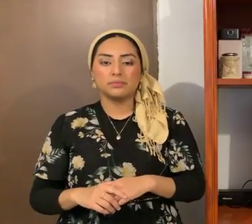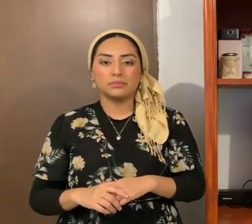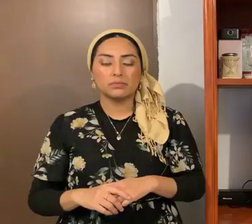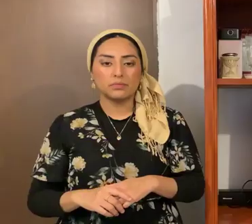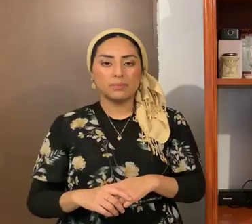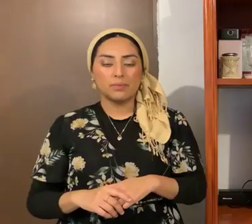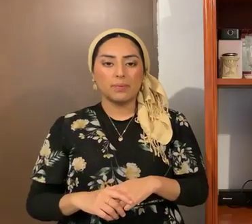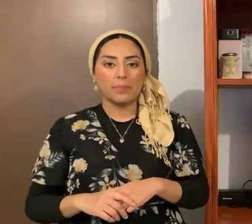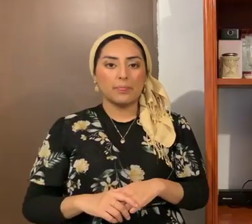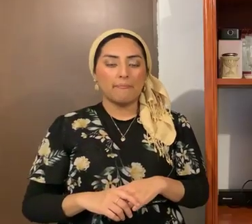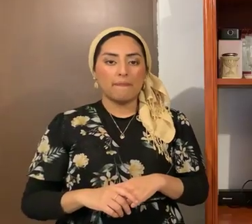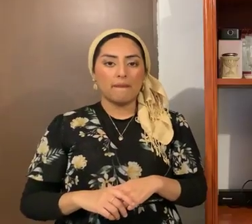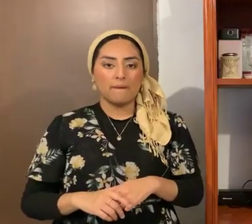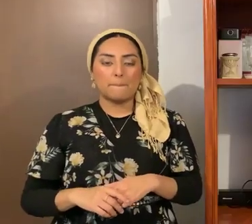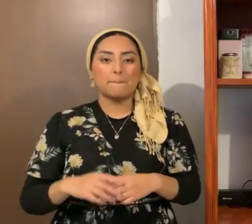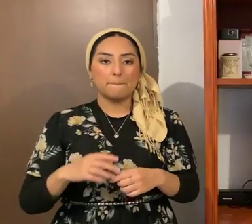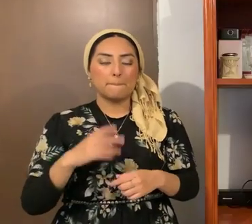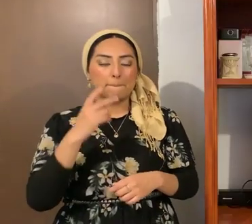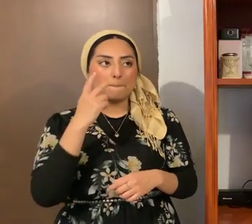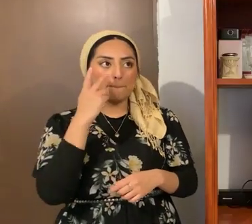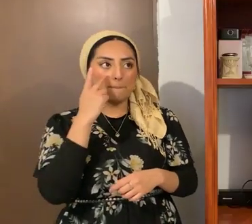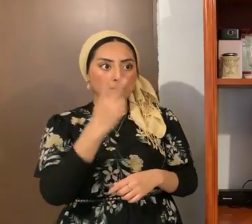reacciona ante Elohim